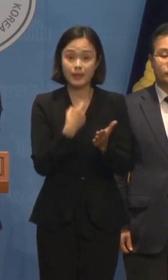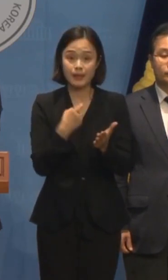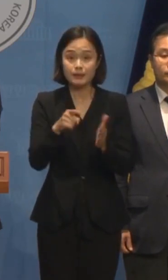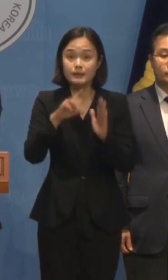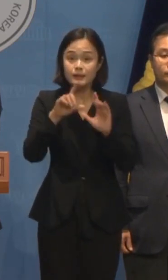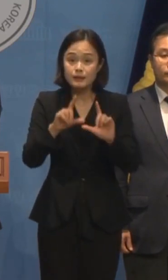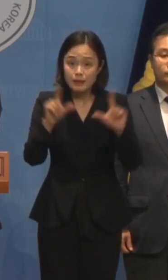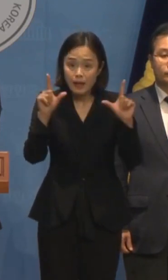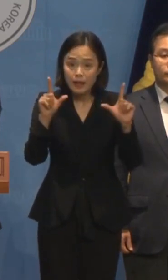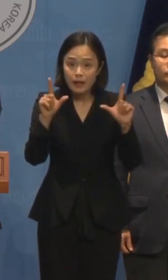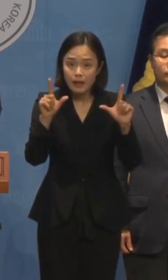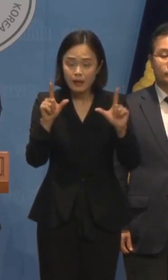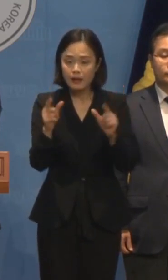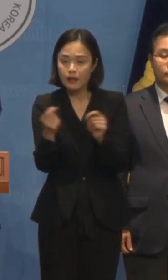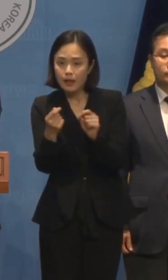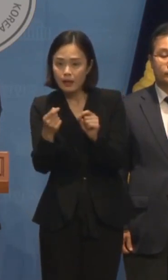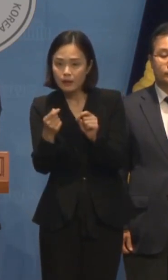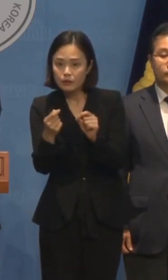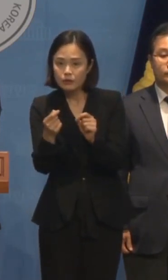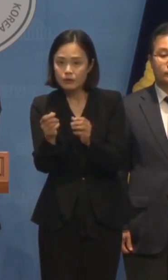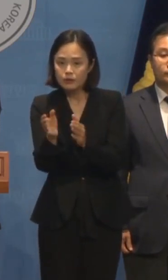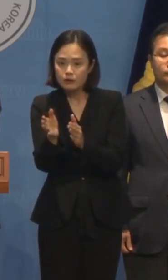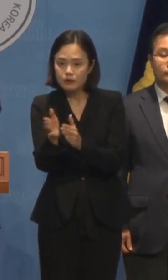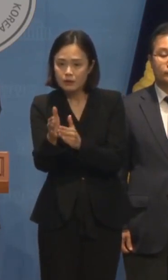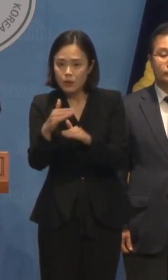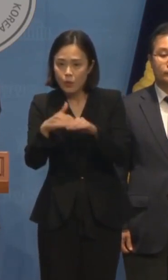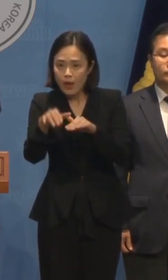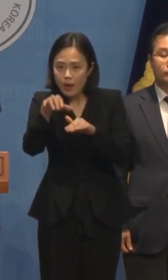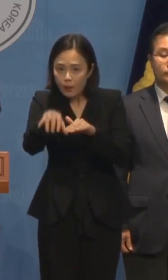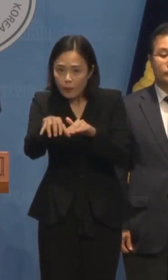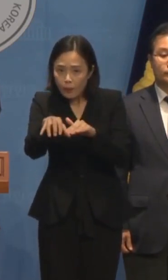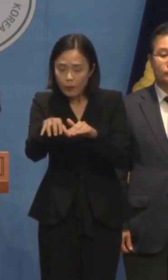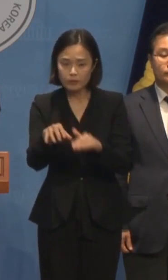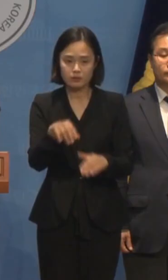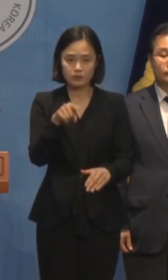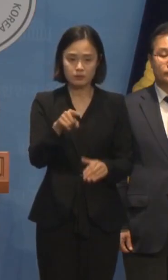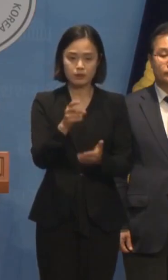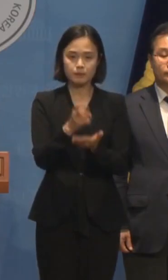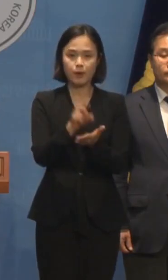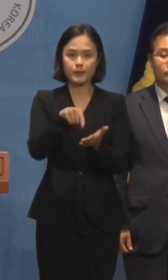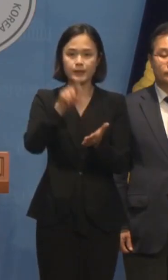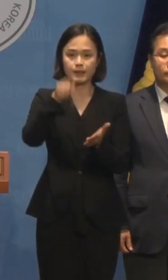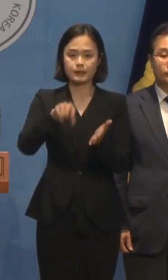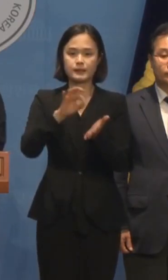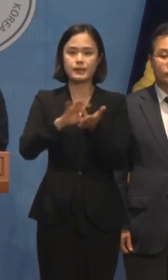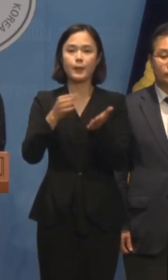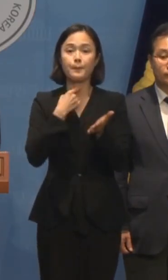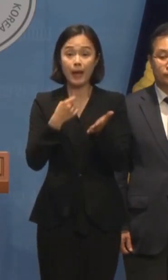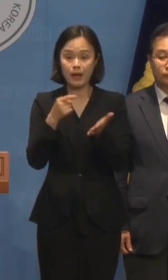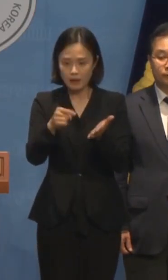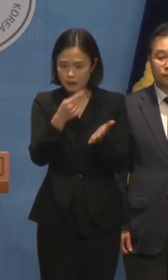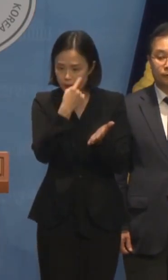연어식당에서 쌍방울 법인카드가 결제된 내역이 확인된 것입니다.